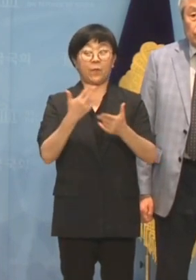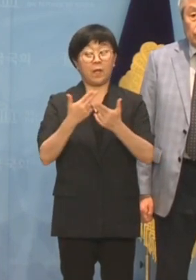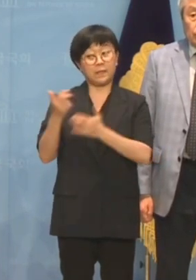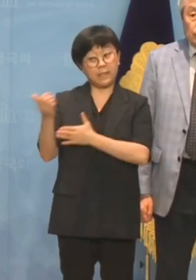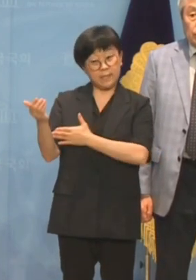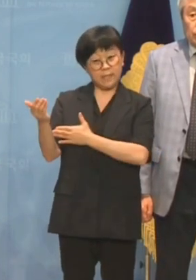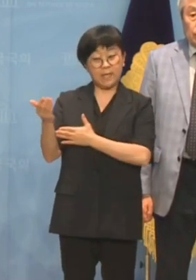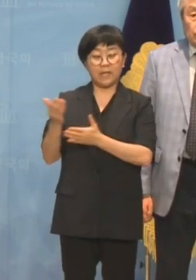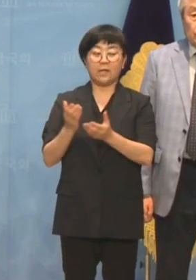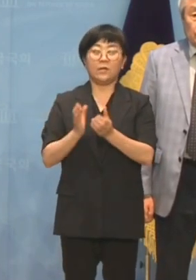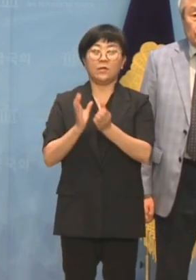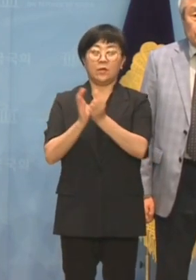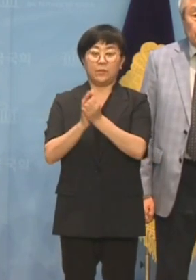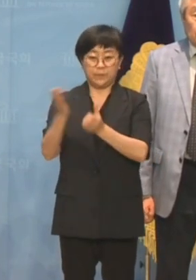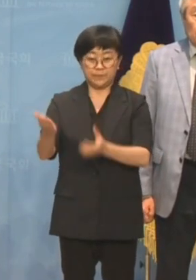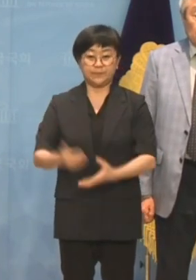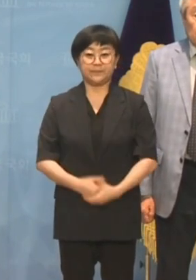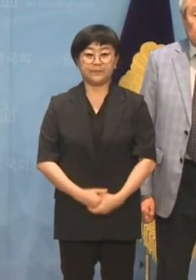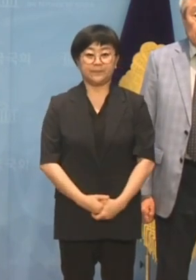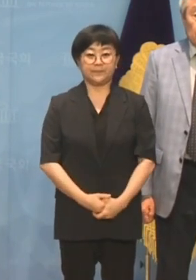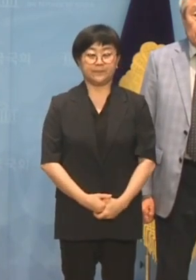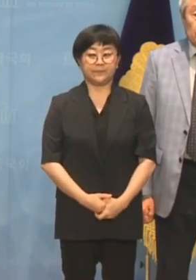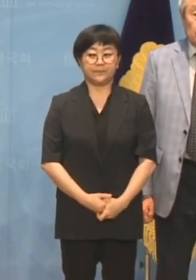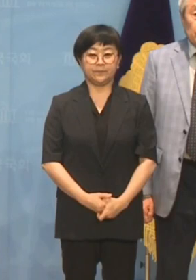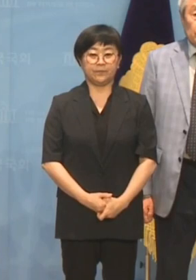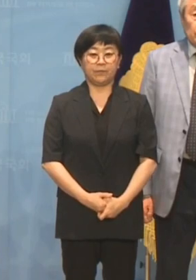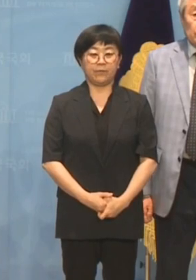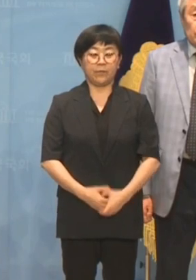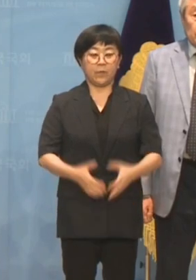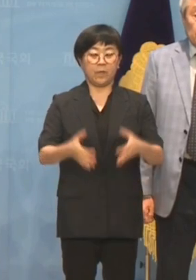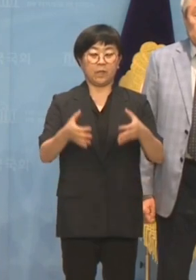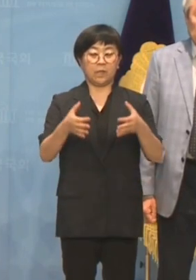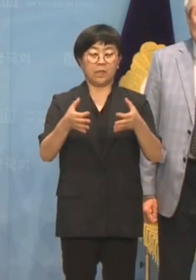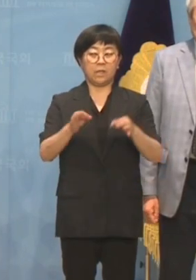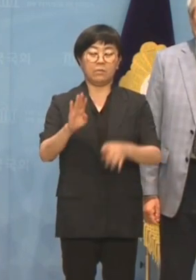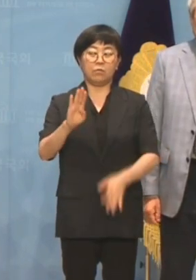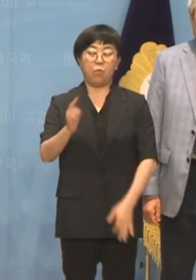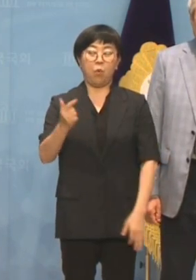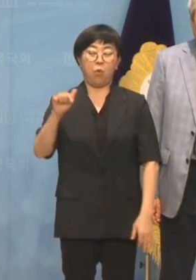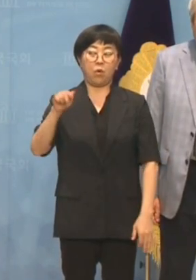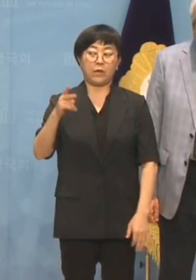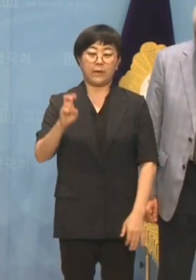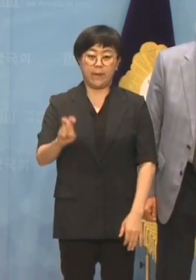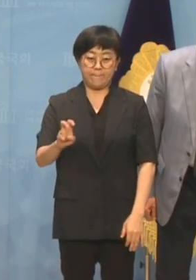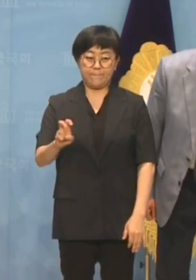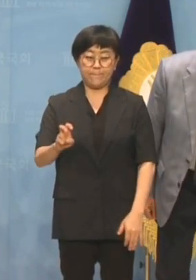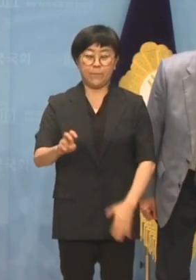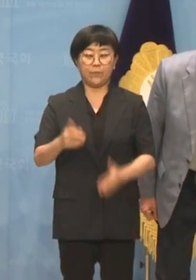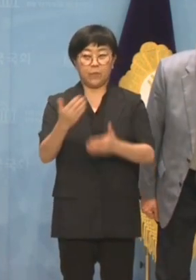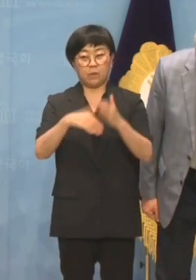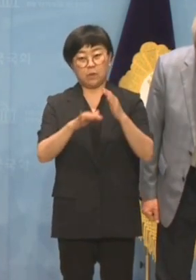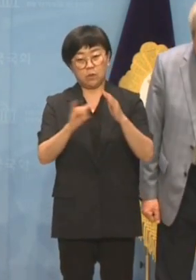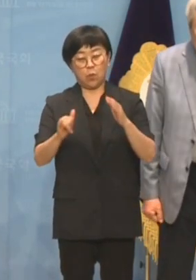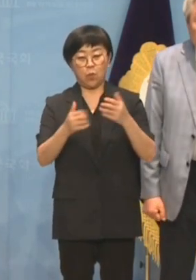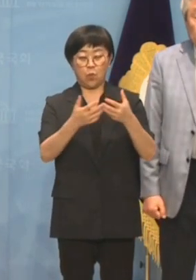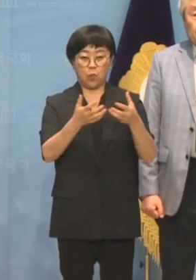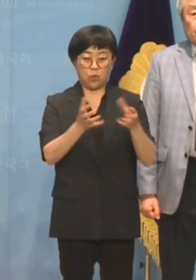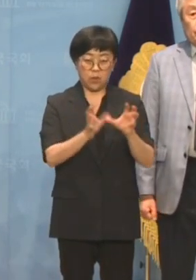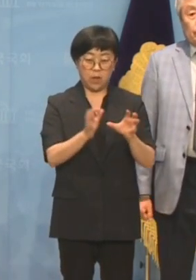회장님께 마이크를 넘기도록 하겠습니다. 김보경 전국유족회 회장님 함께하셨습니다.